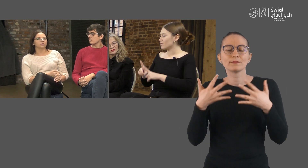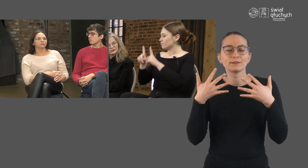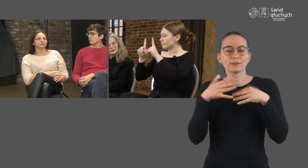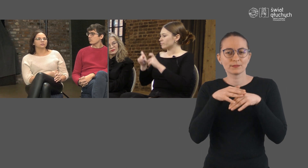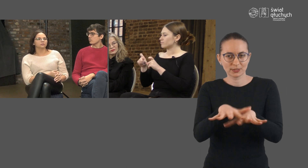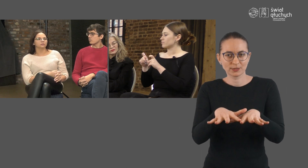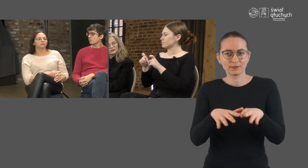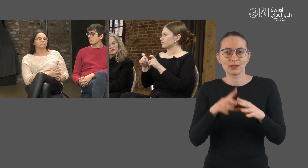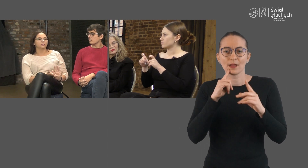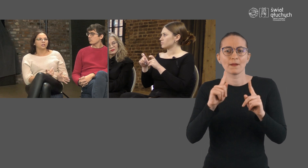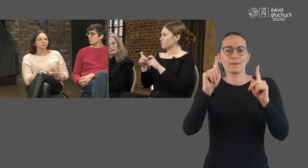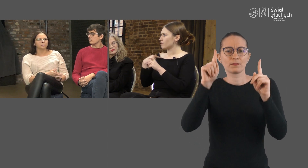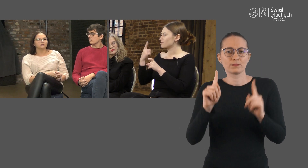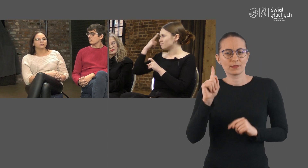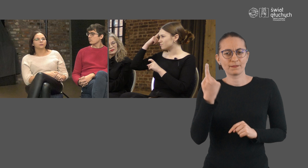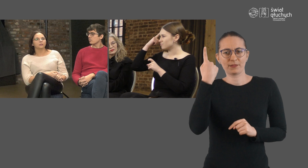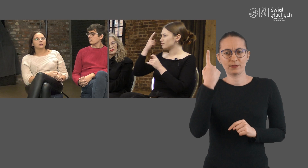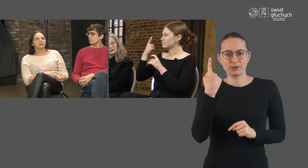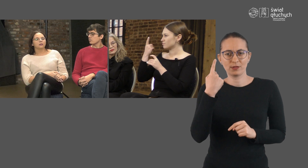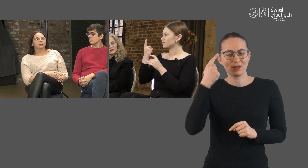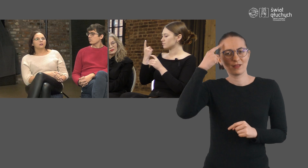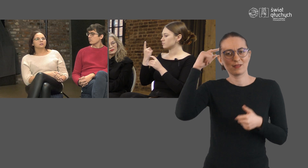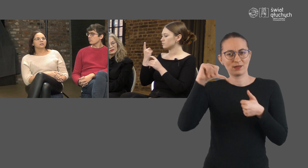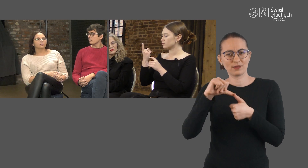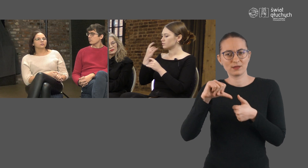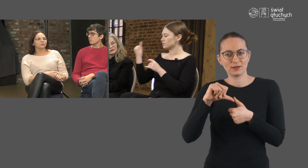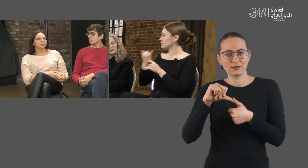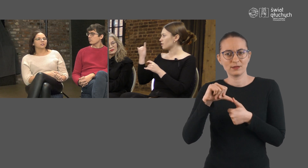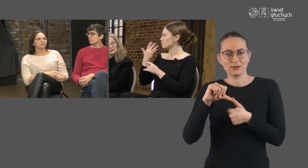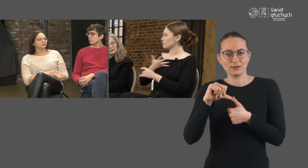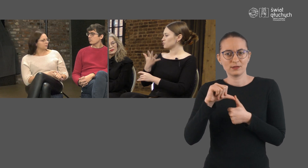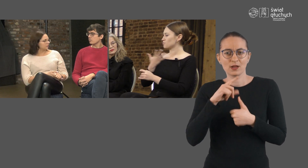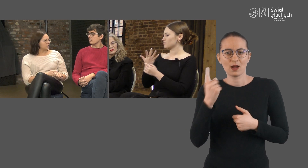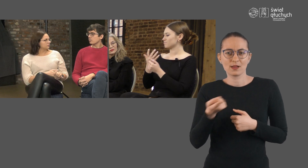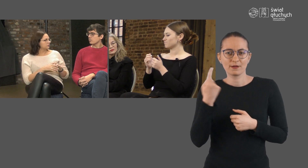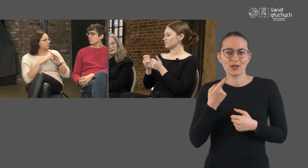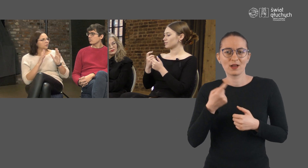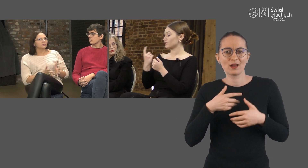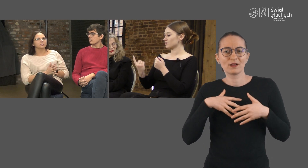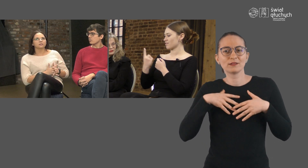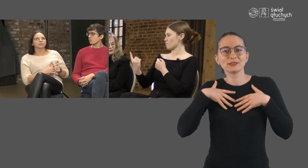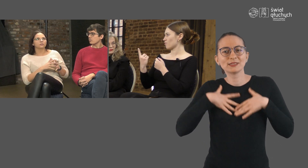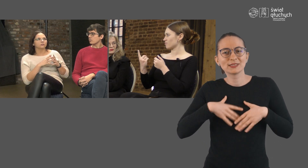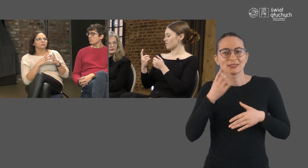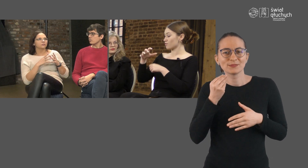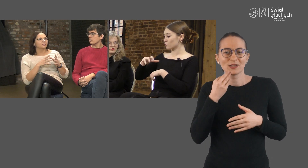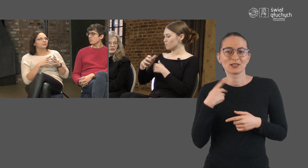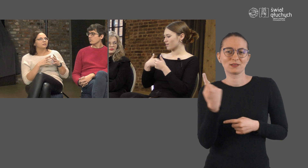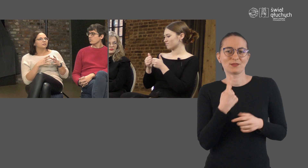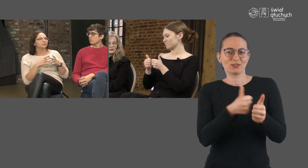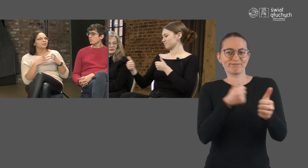początku, odkąd sięgam pamięcią, zawsze czułam się taka odstąpiona od społeczeństwa, że